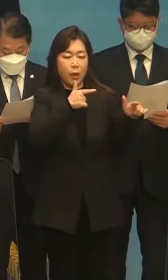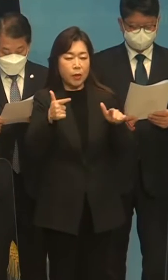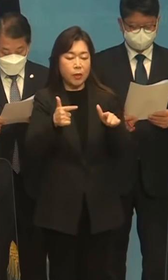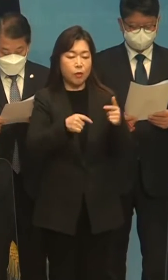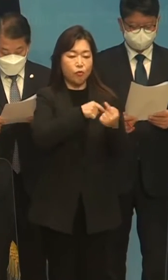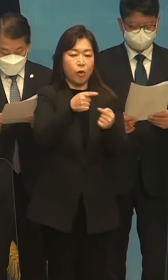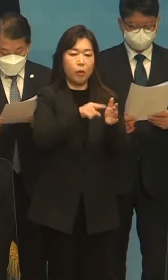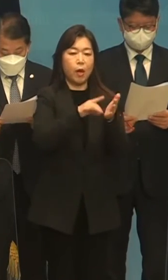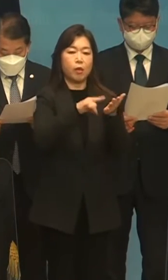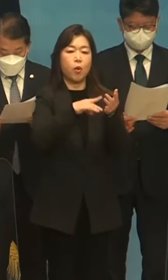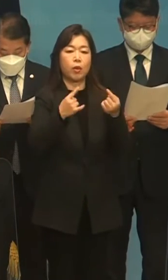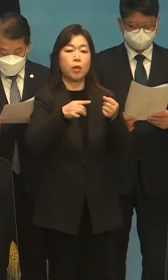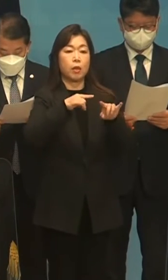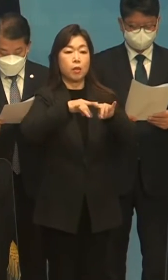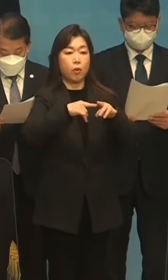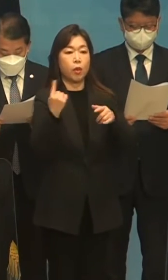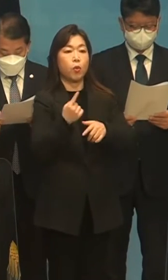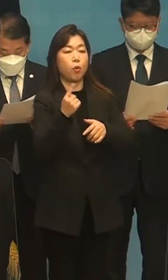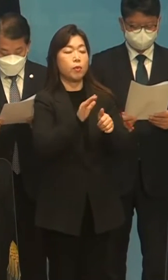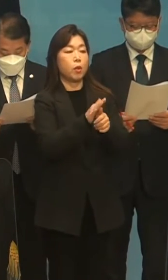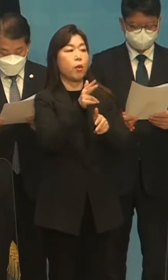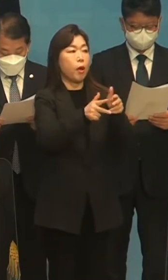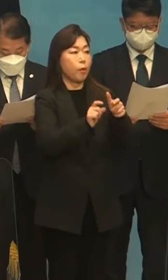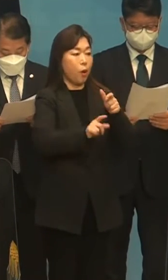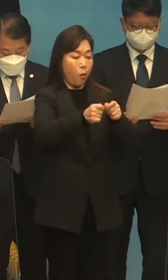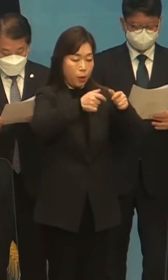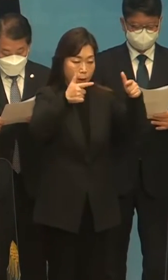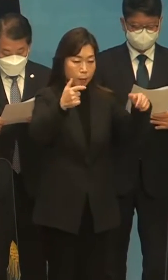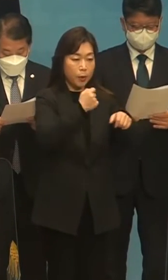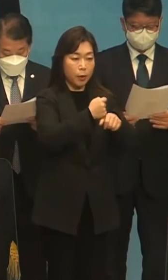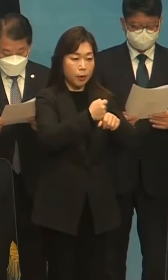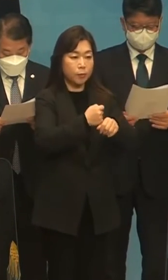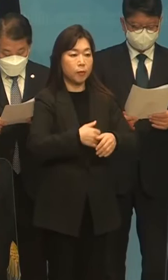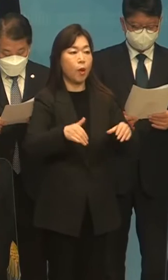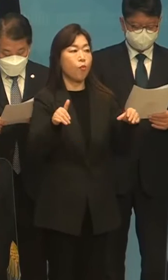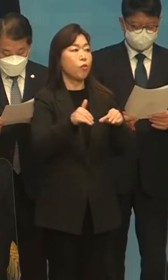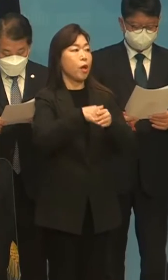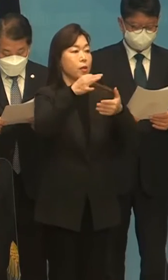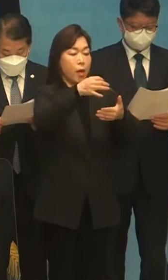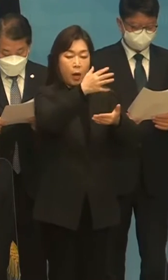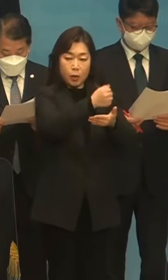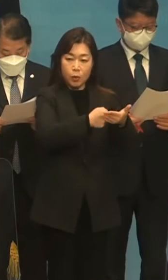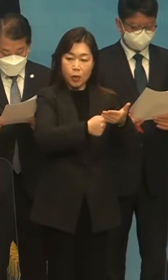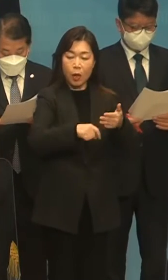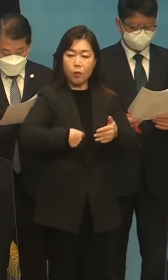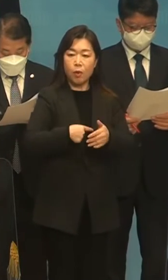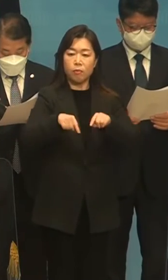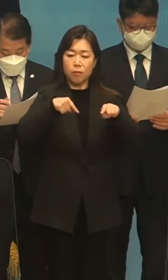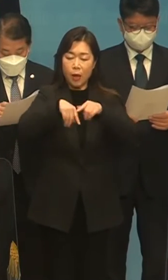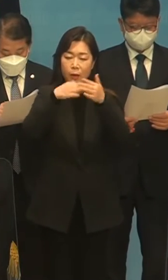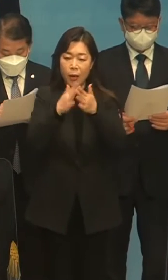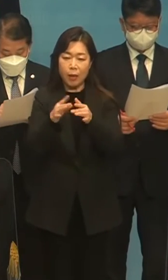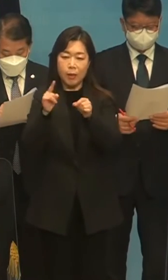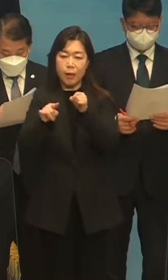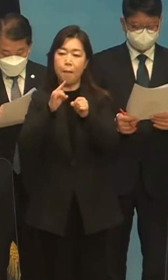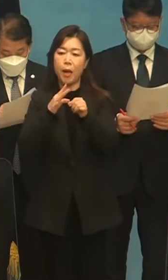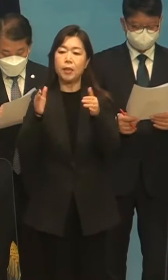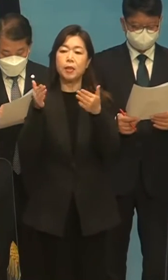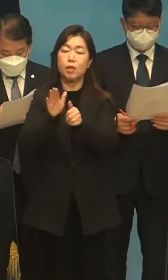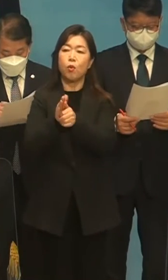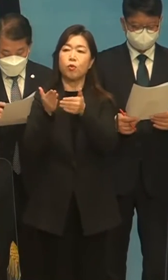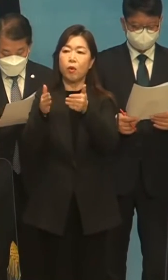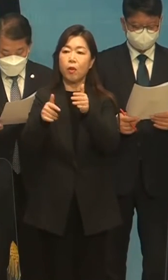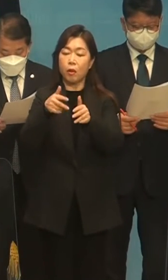위한 전기요금 지원 사업을 대폭 확대해 나갈 것이다. 문화재 소장, 단독시설인 사찰에만